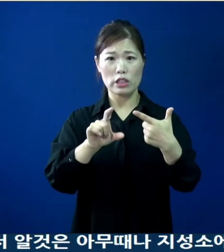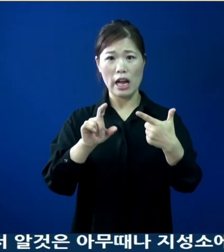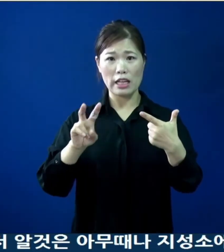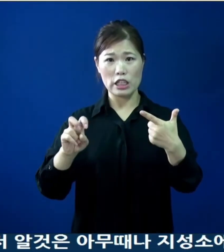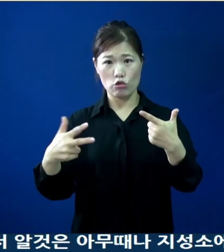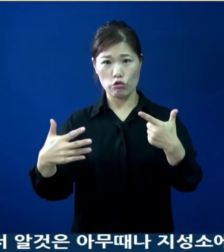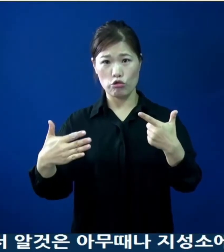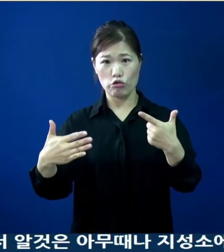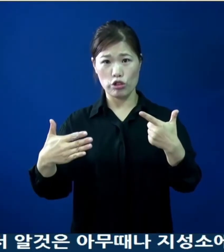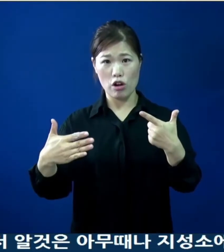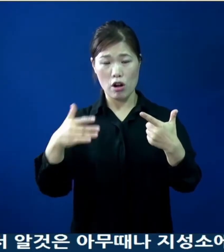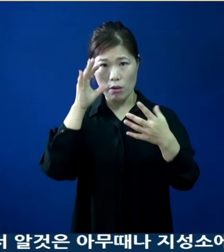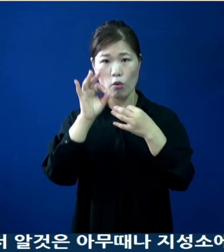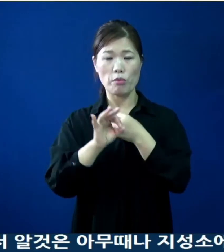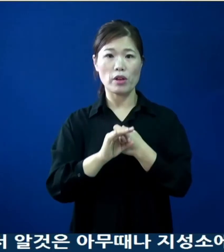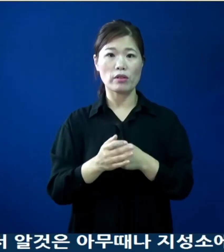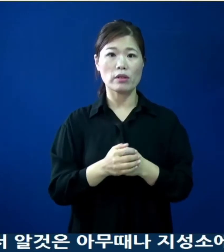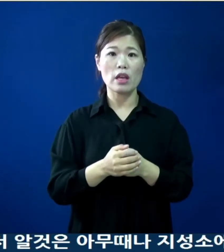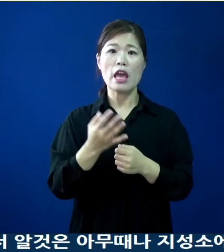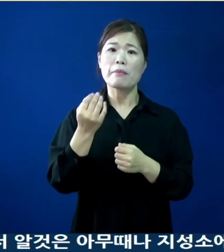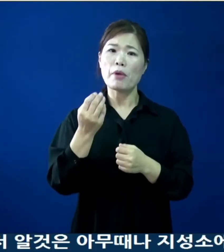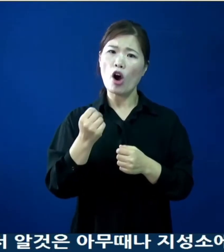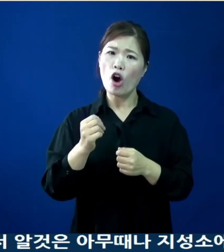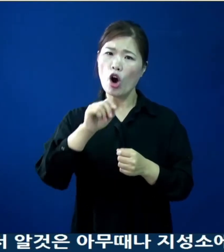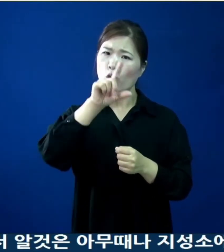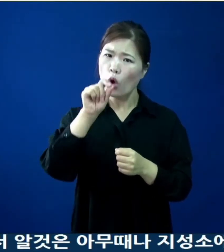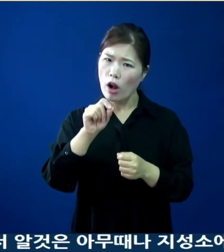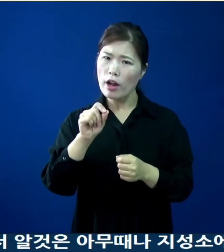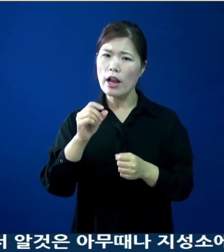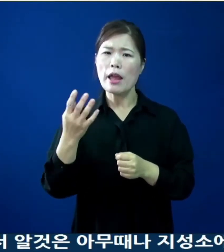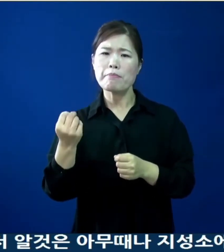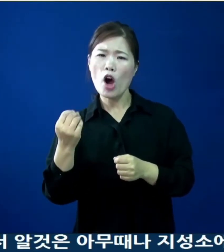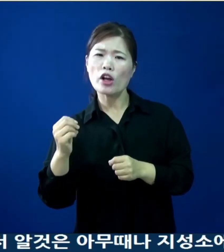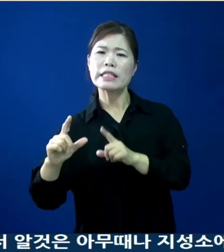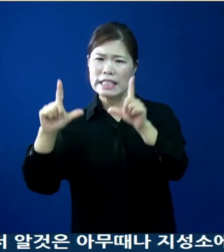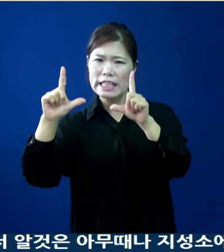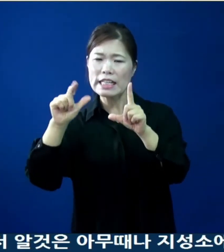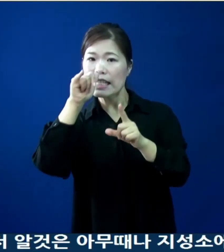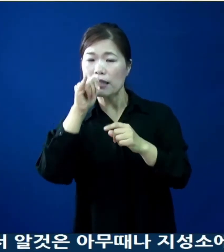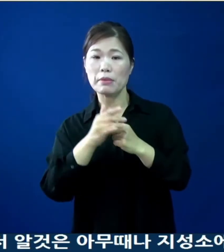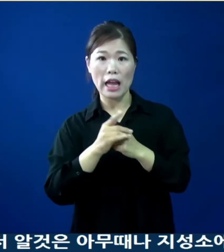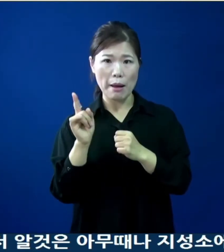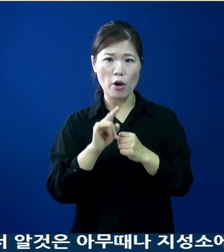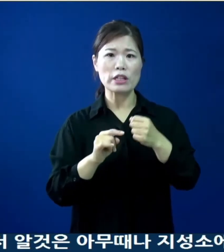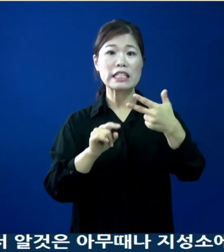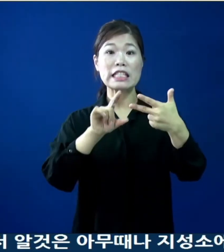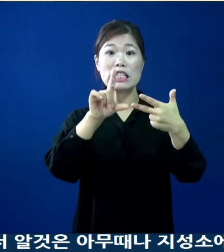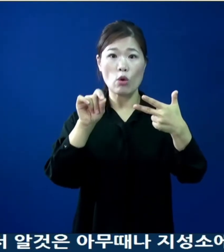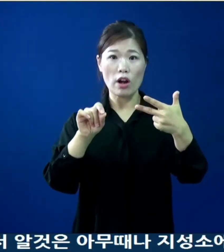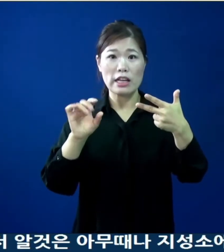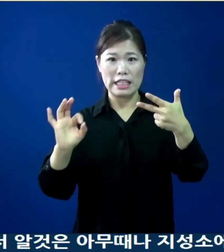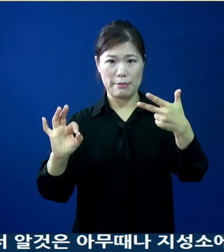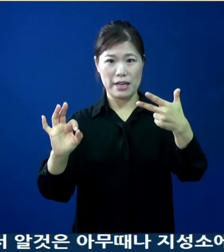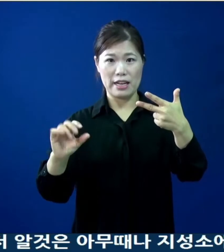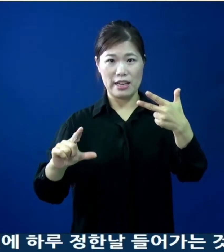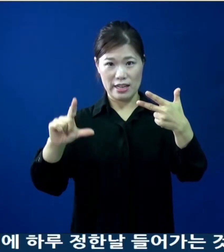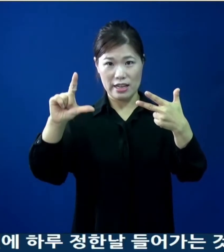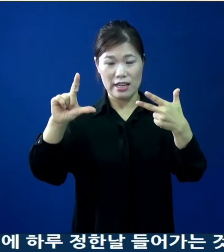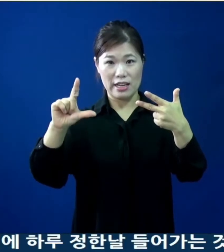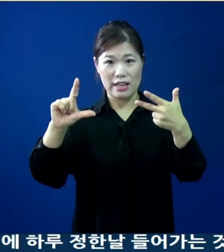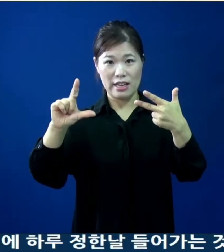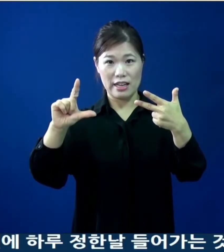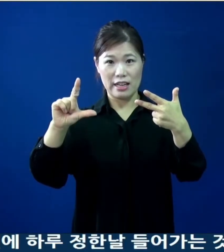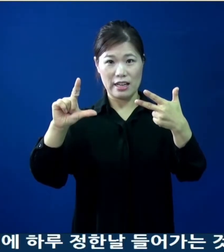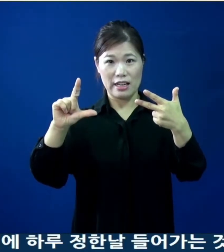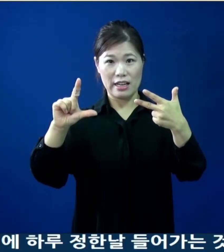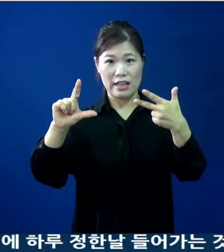돌아오면 1년 중에 몇 월 며칠이다 라는 얘기가 적혀져 있습니다. 몇 월 며칠로 되어 있냐면 7월 10일로 되어 있습니다.